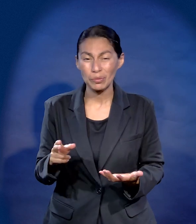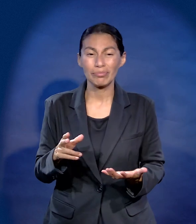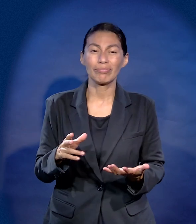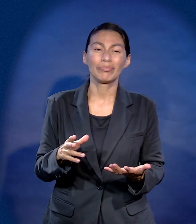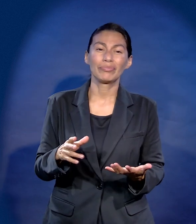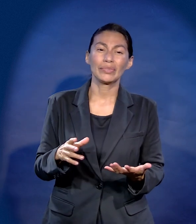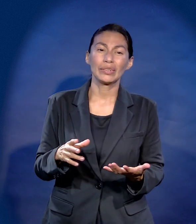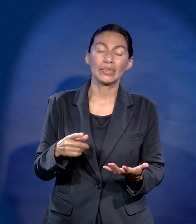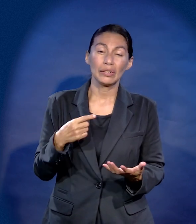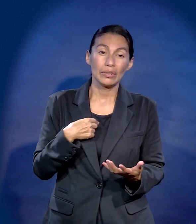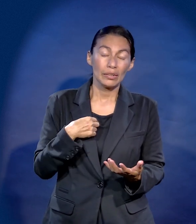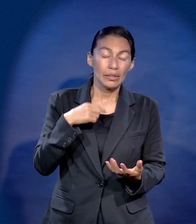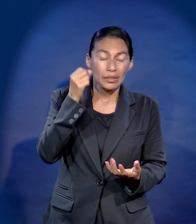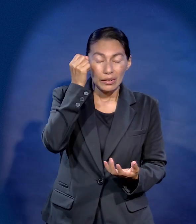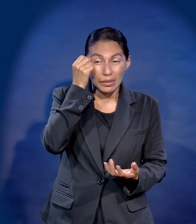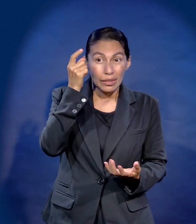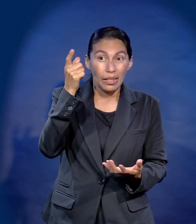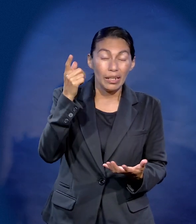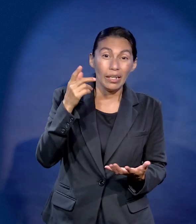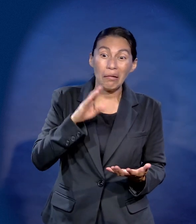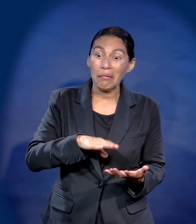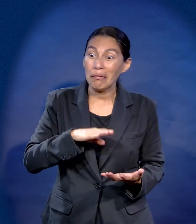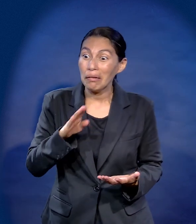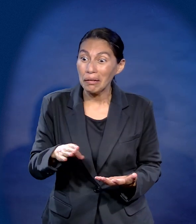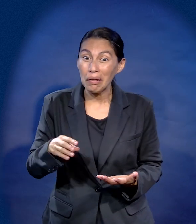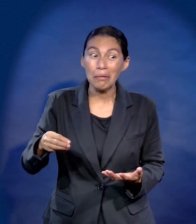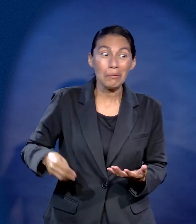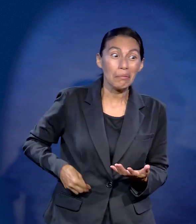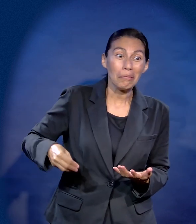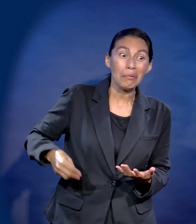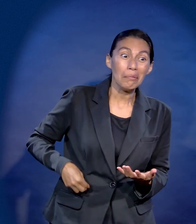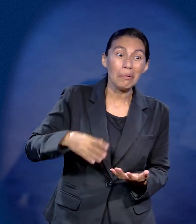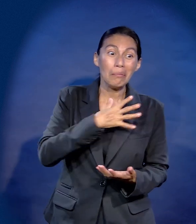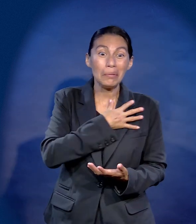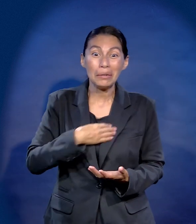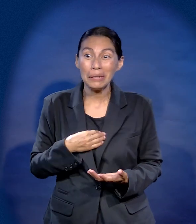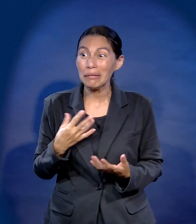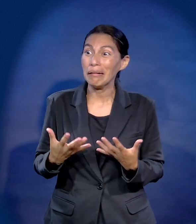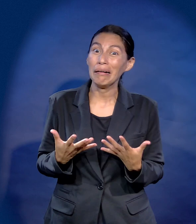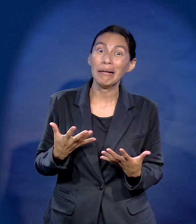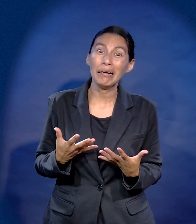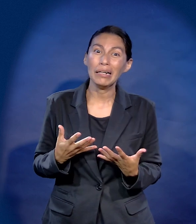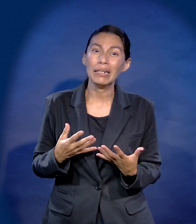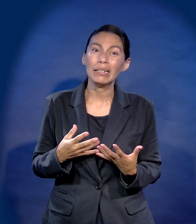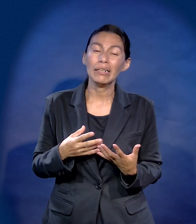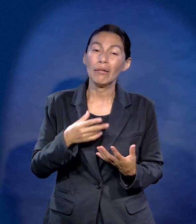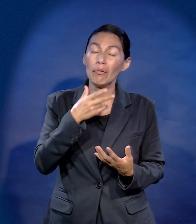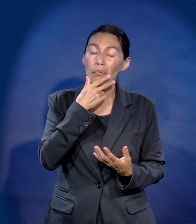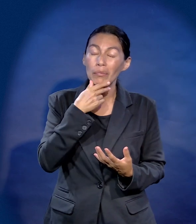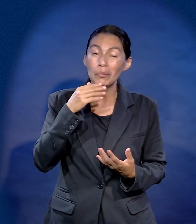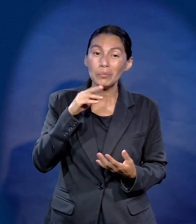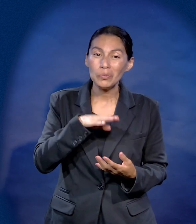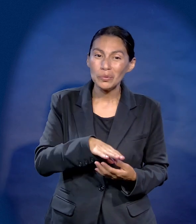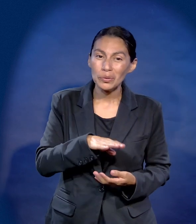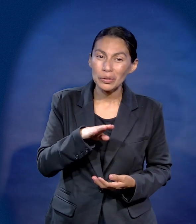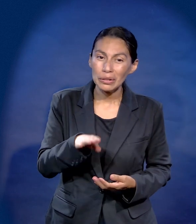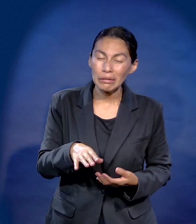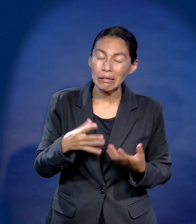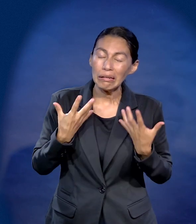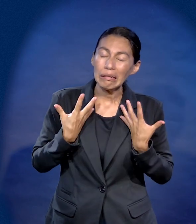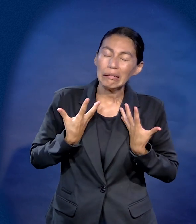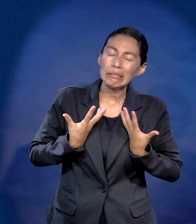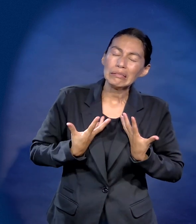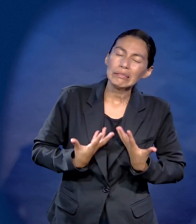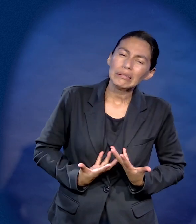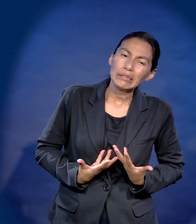el control. Nunca pudieron. Yo me imagino la desesperación de ese hombre. Nos vamos a matar, nos vamos a morir por mi culpa y mis hijos están aquí. El hombre